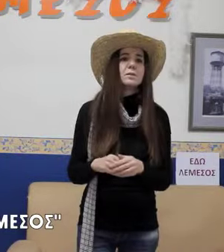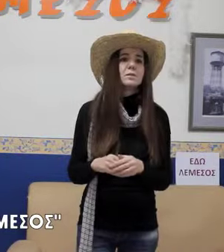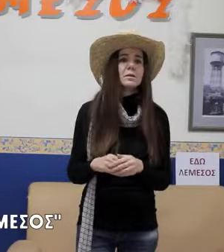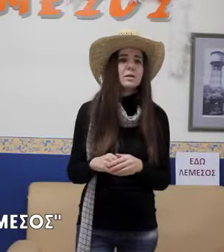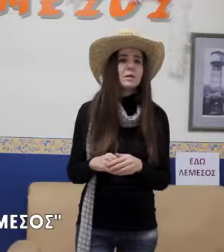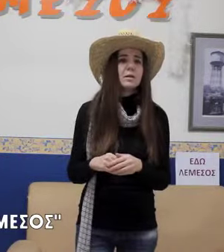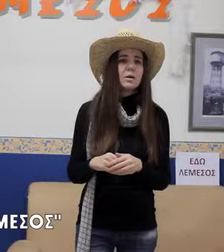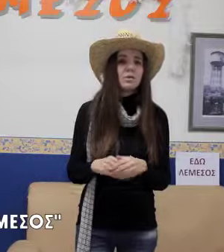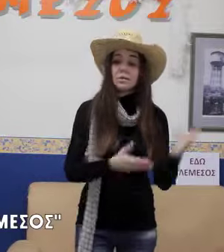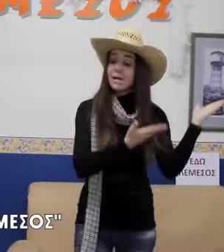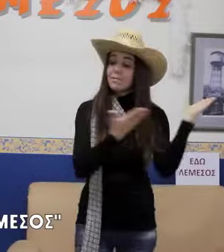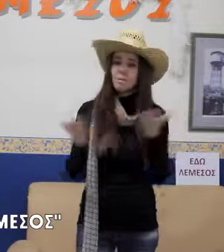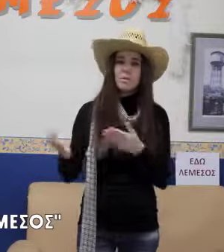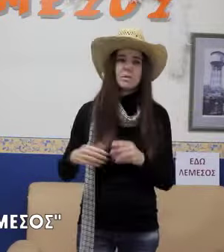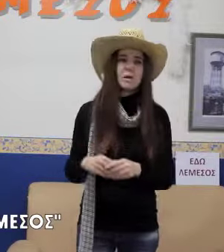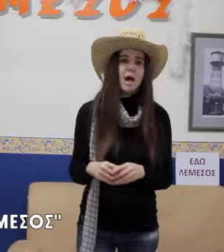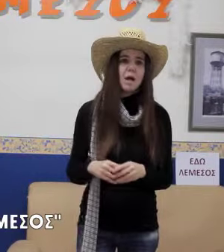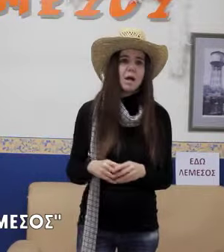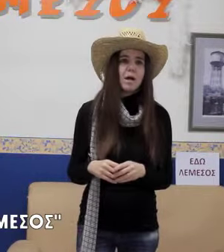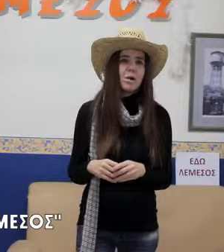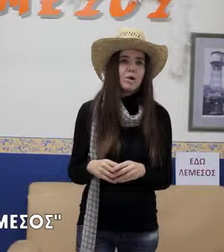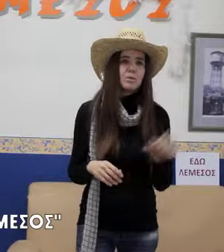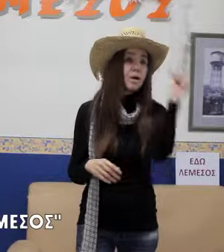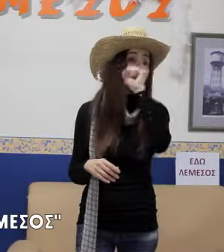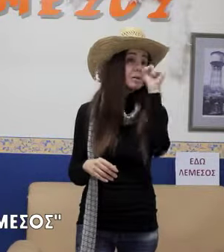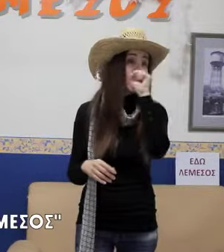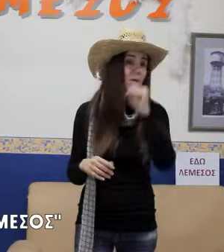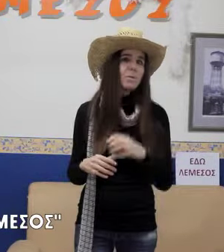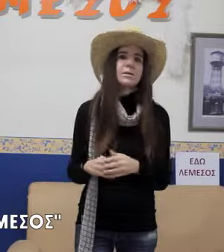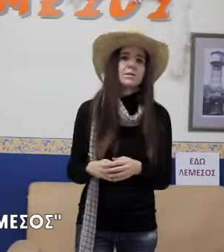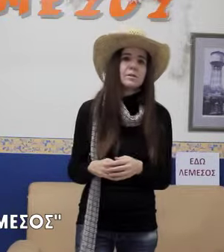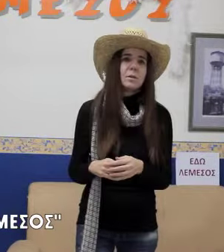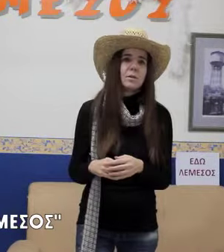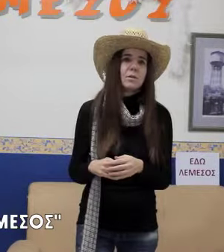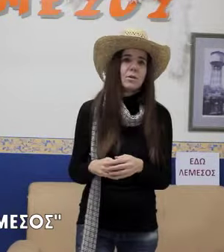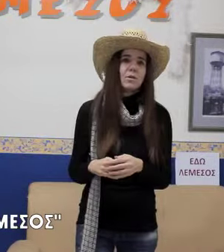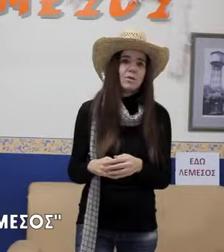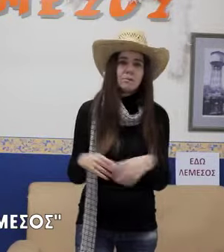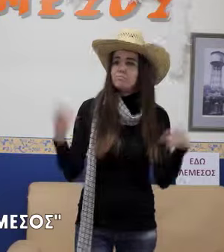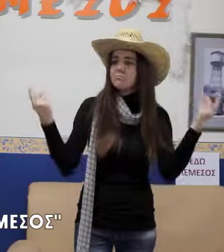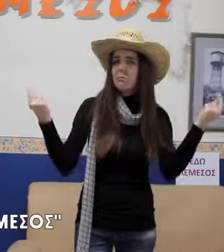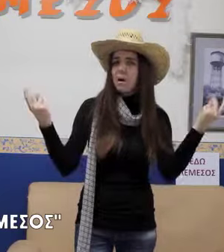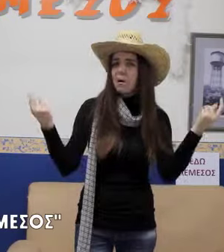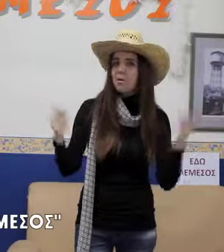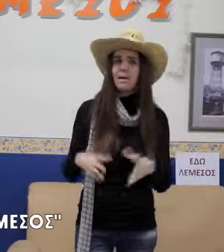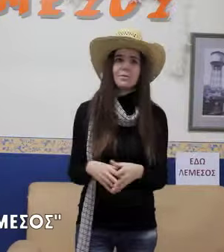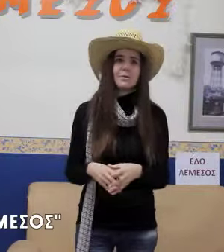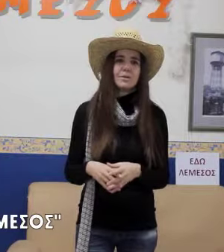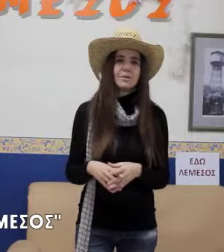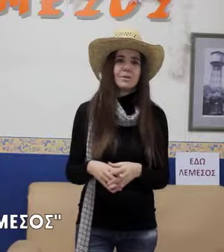σας προσκαλούν να τραγουδήσετε και να χορέψετε στους